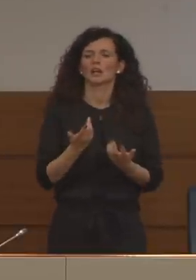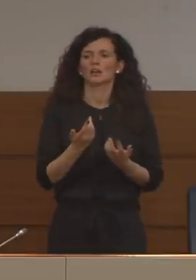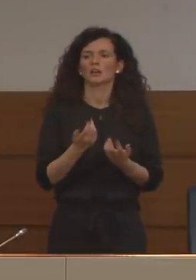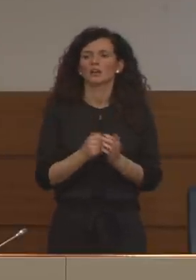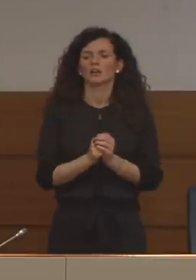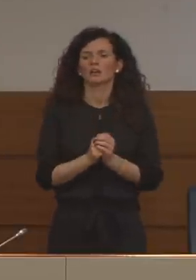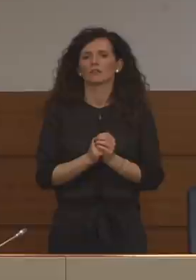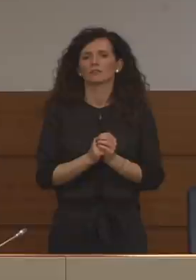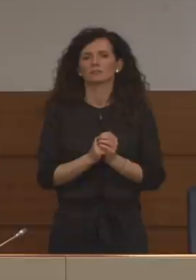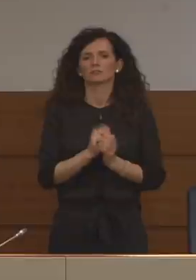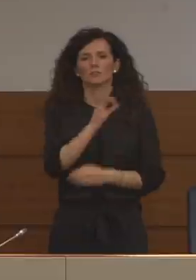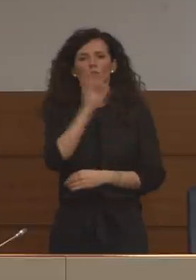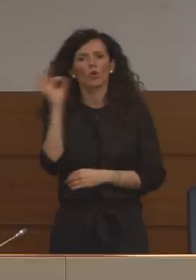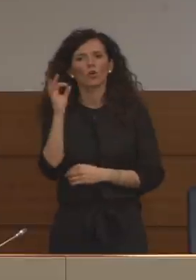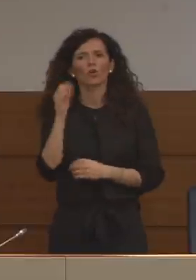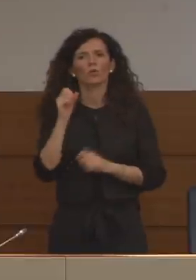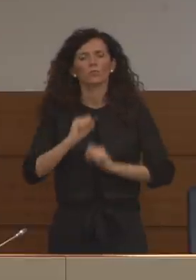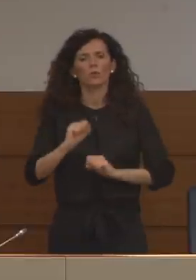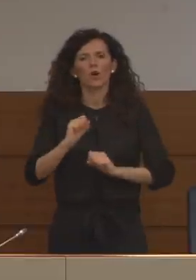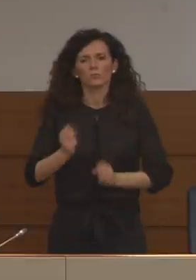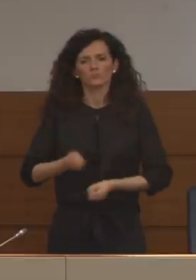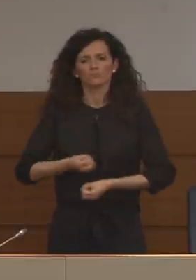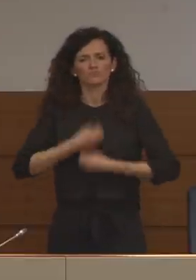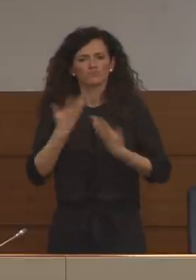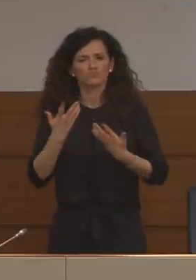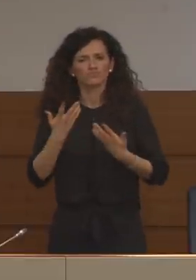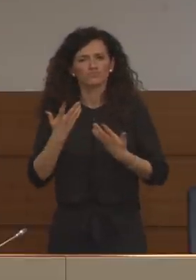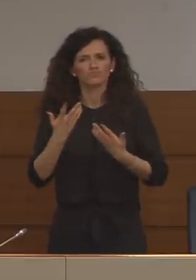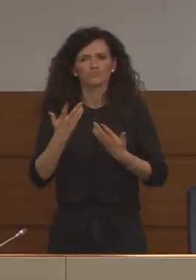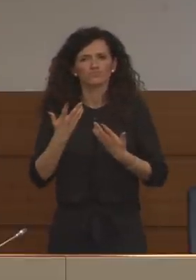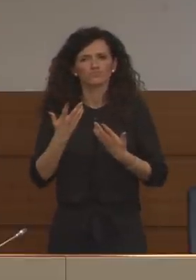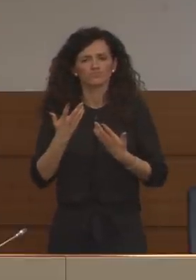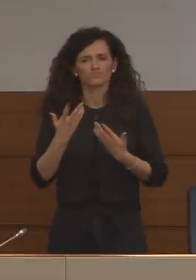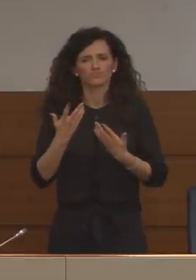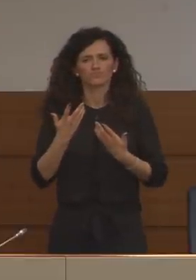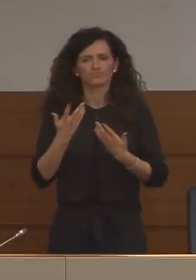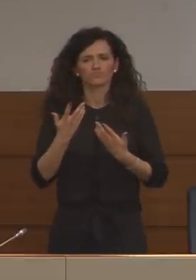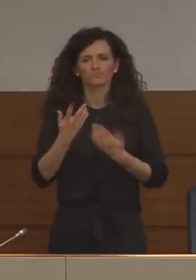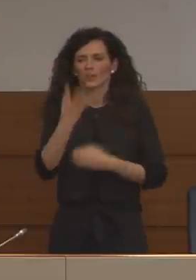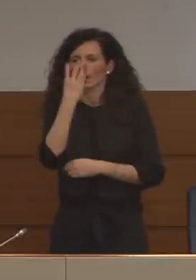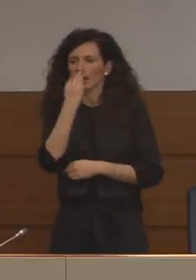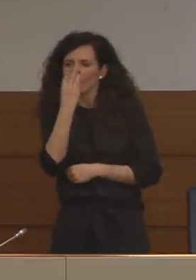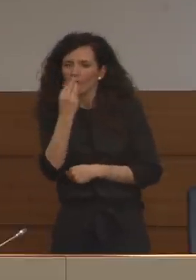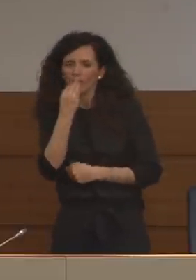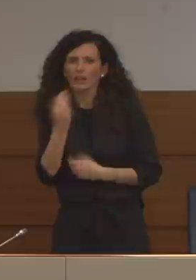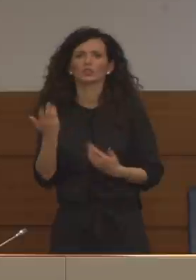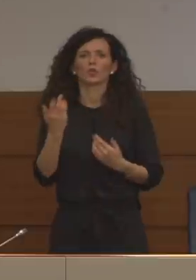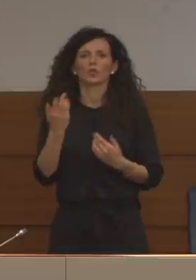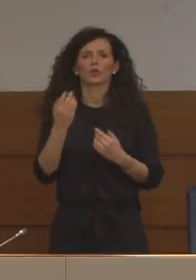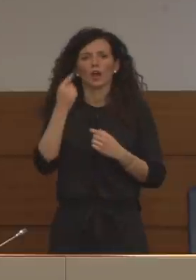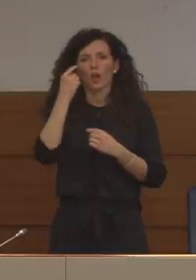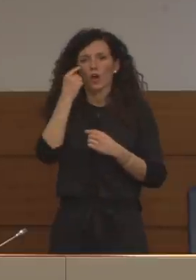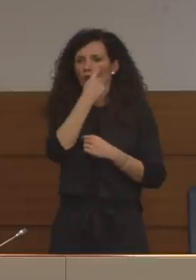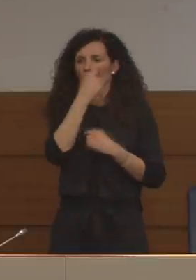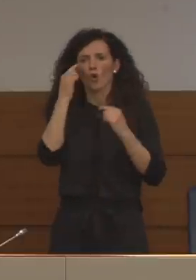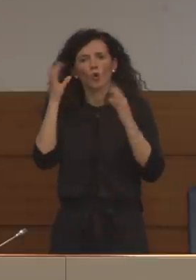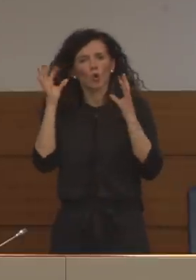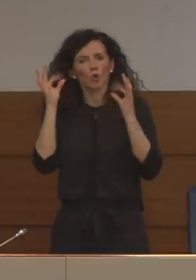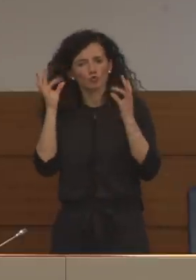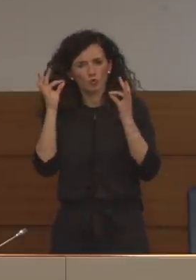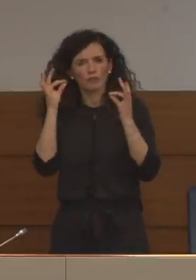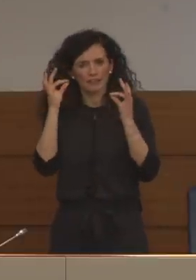che manifestazioni che interessano alle alte vie raffreddore o congiuntivite